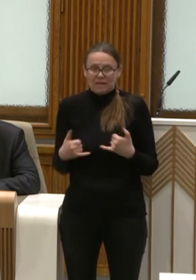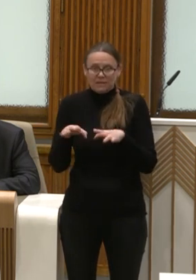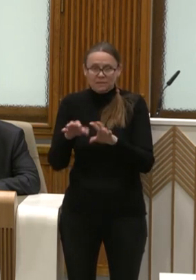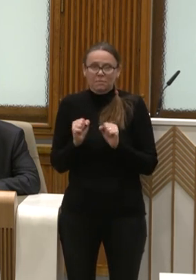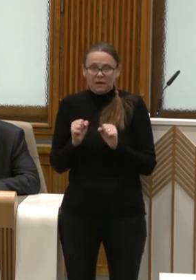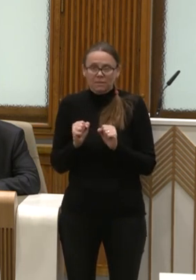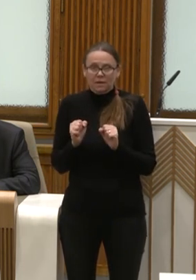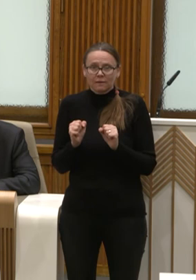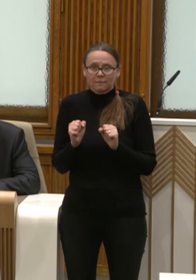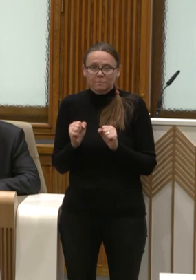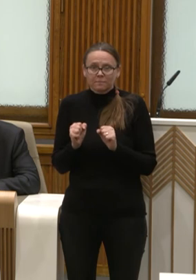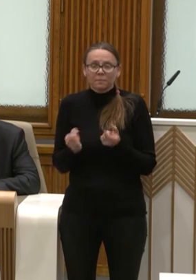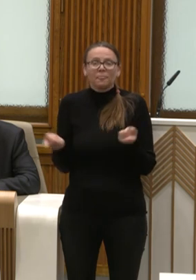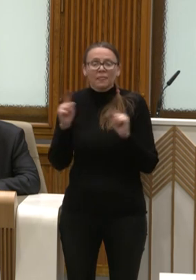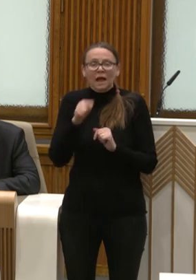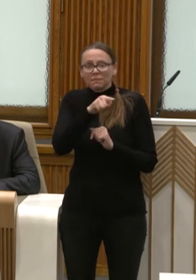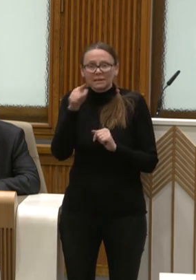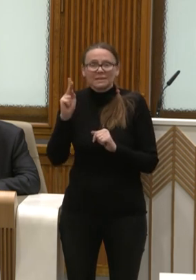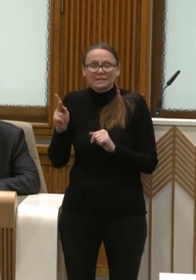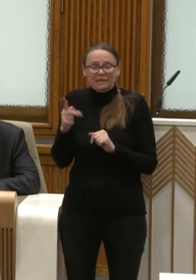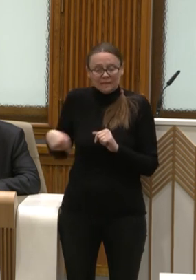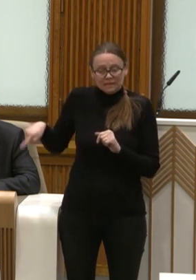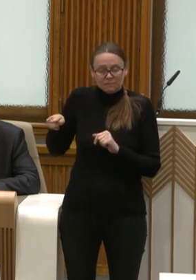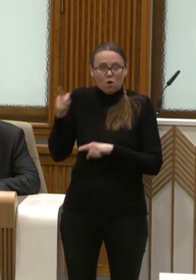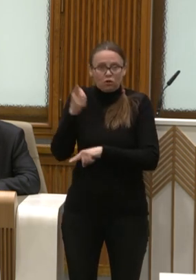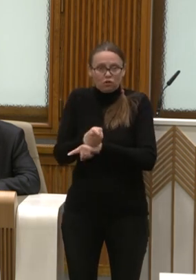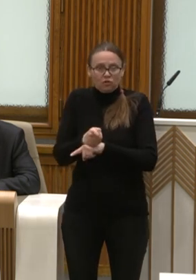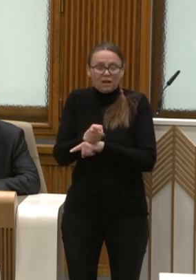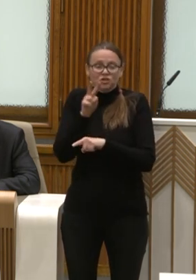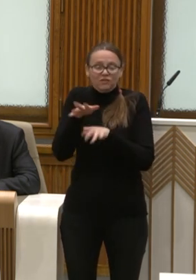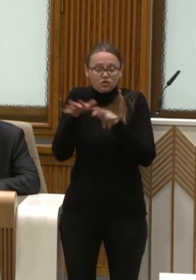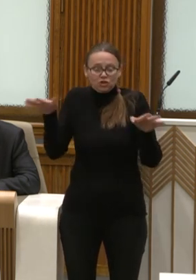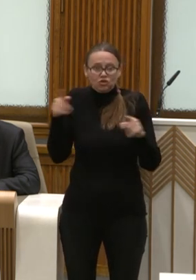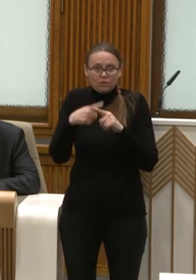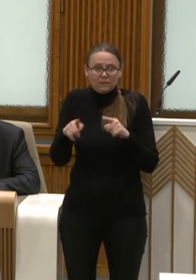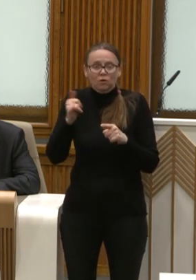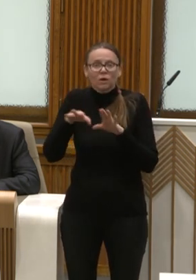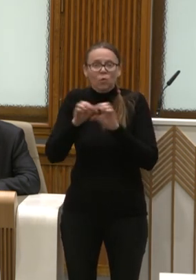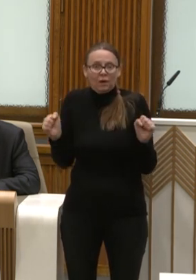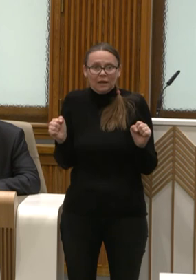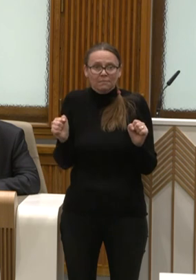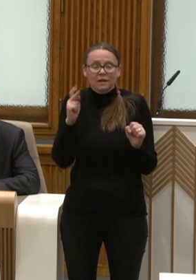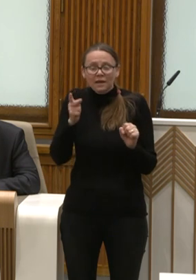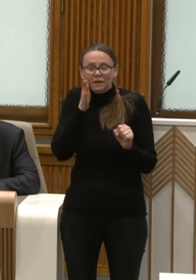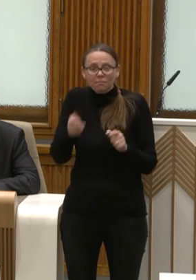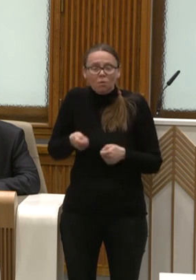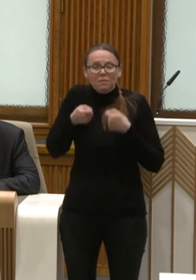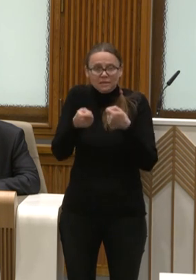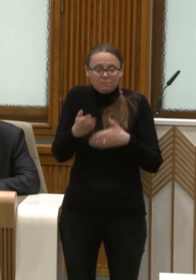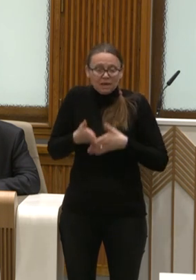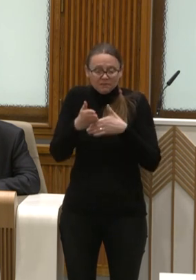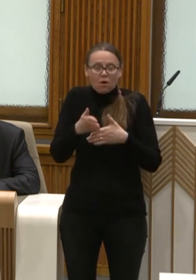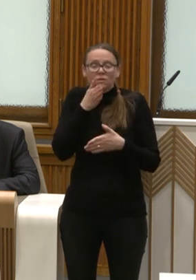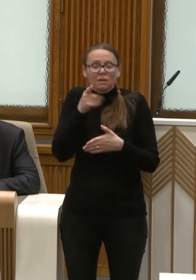sprejme ali pa tisti, ki smo odločevalci, v širšem smislu, ne, je ukrep, ki jo prispeval k temu, da bo